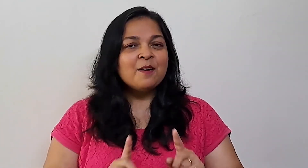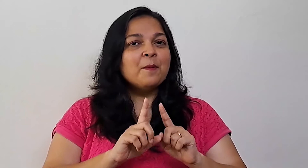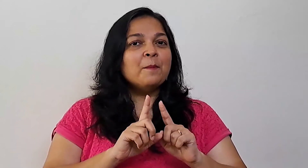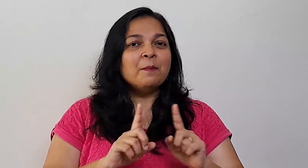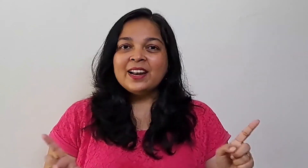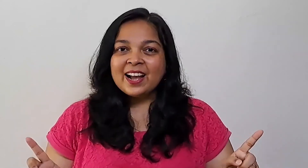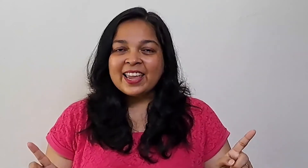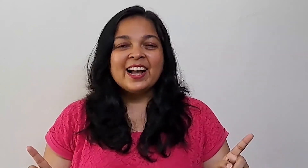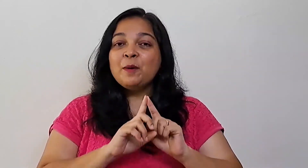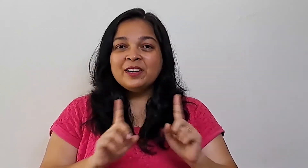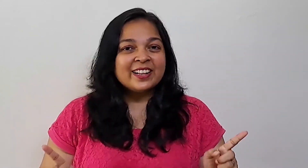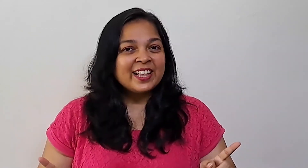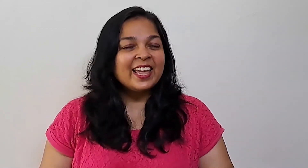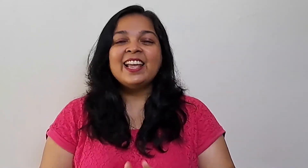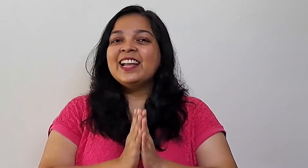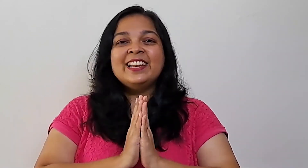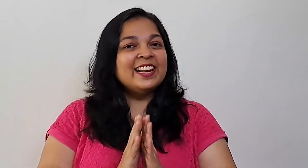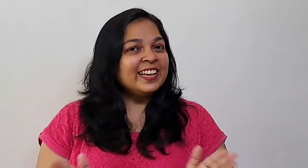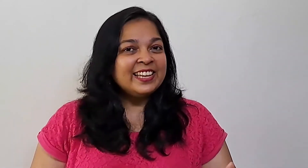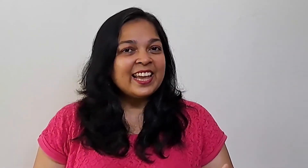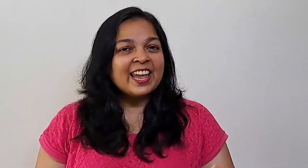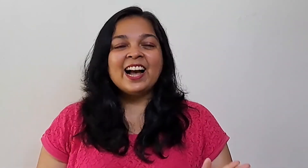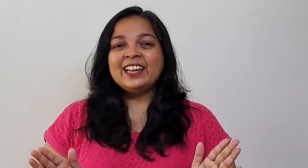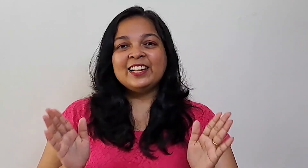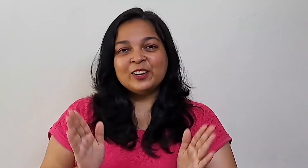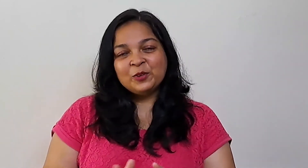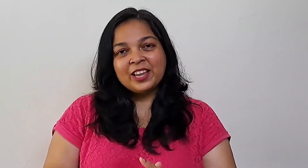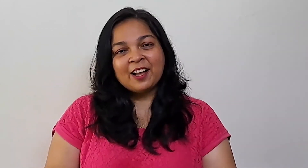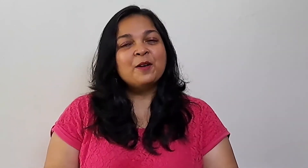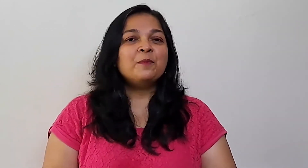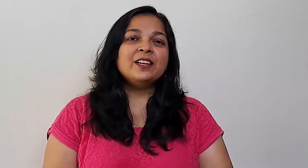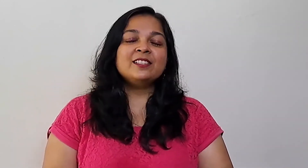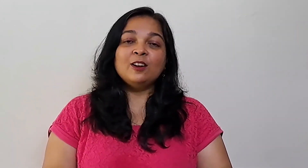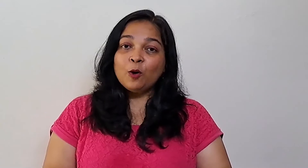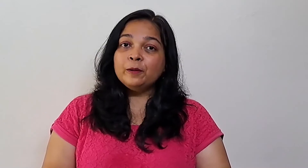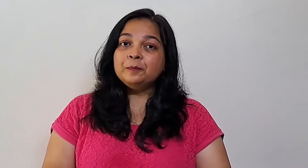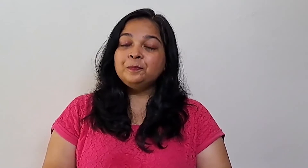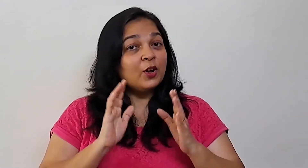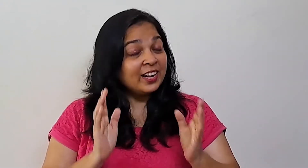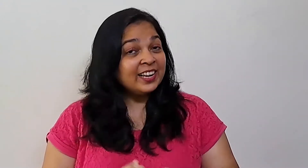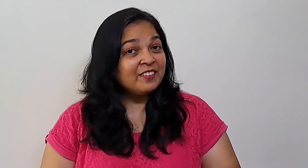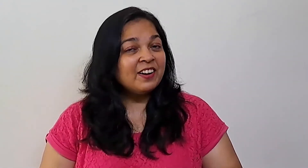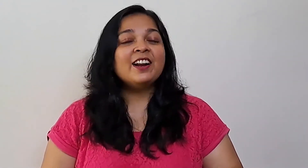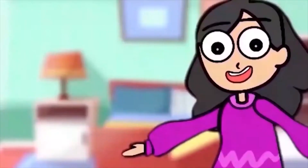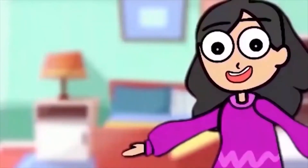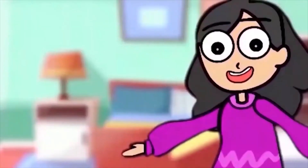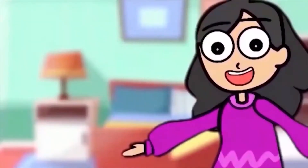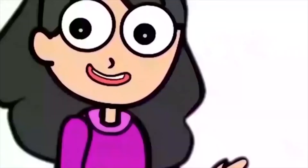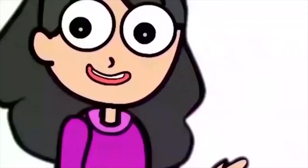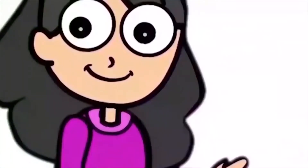डरना मरना आ, असी डरते नहीं आ। हालेलुया, प्रेज द लॉर्ड। ते अगले